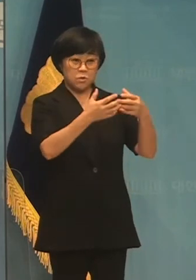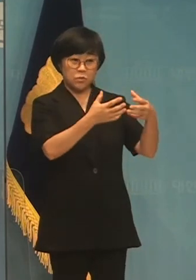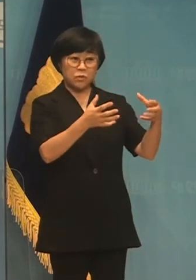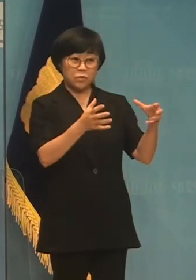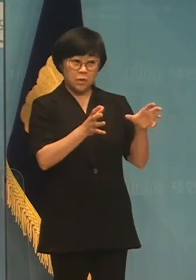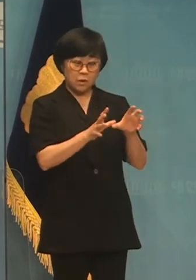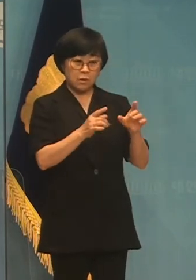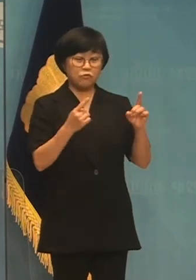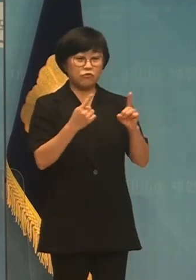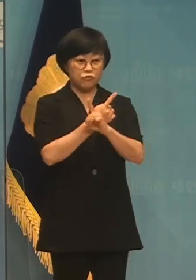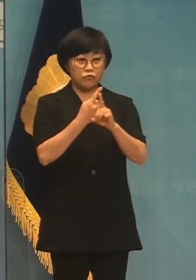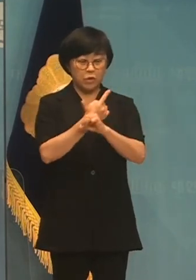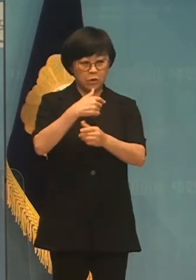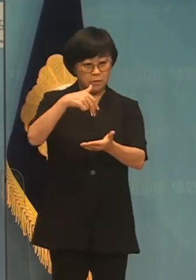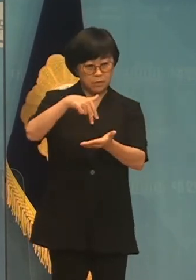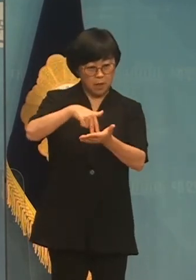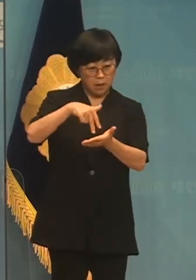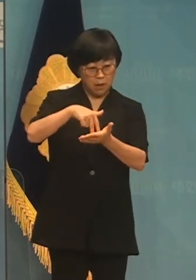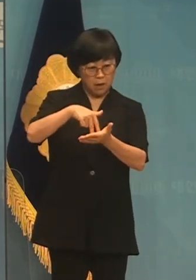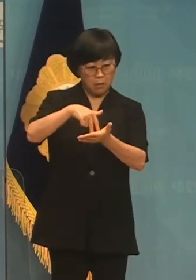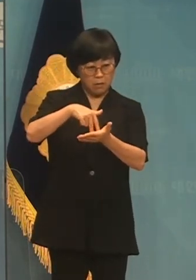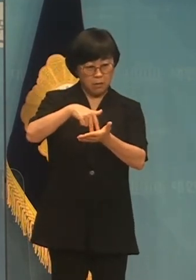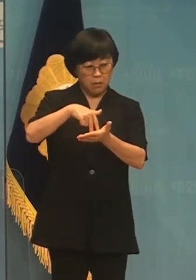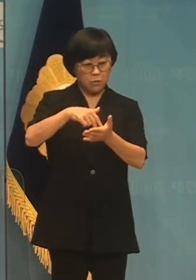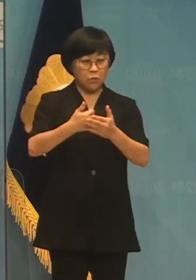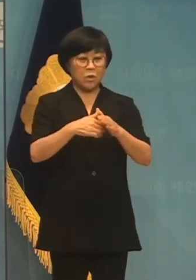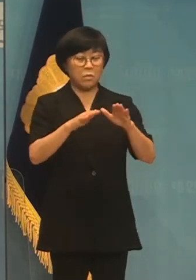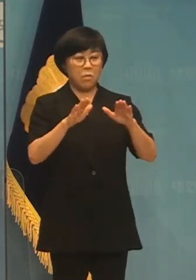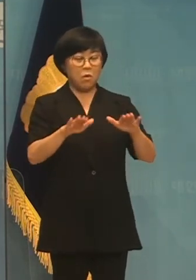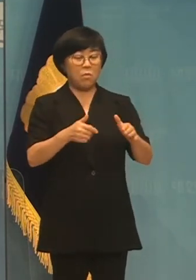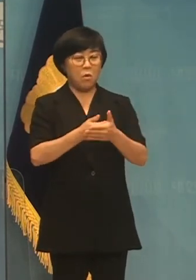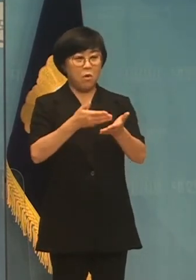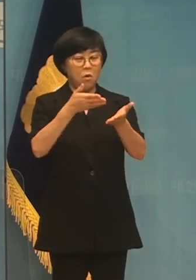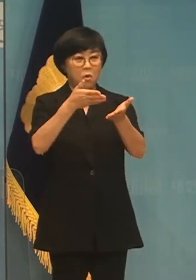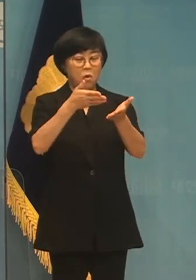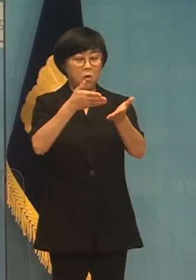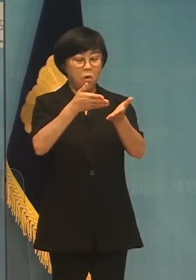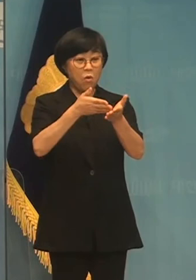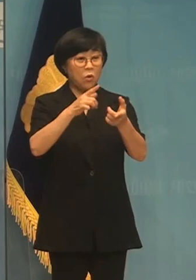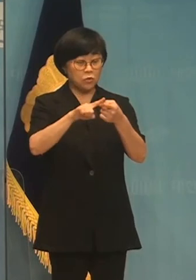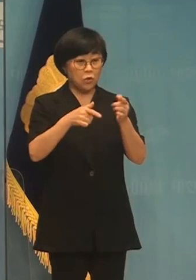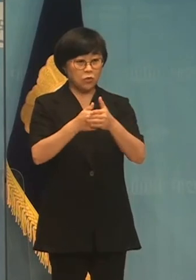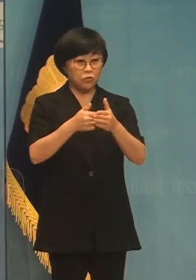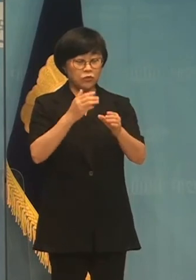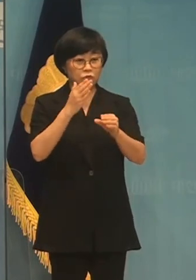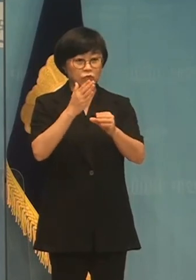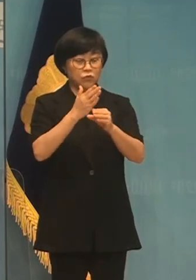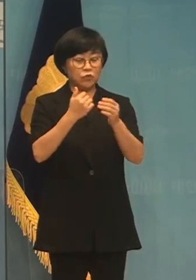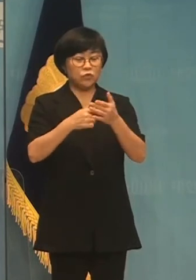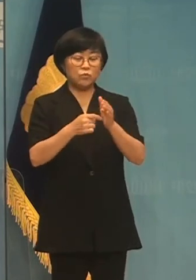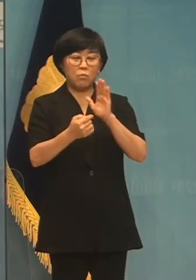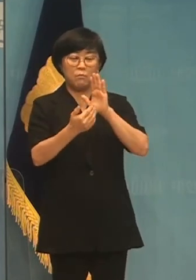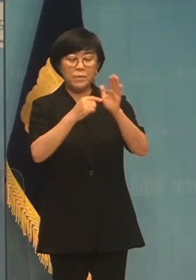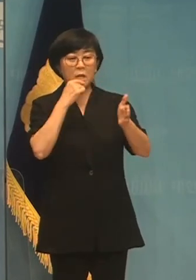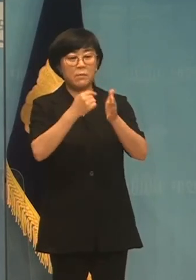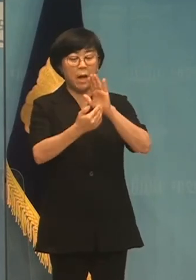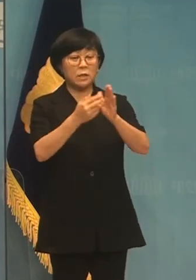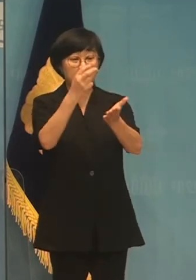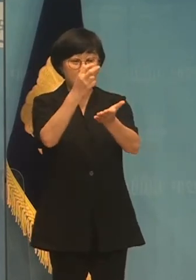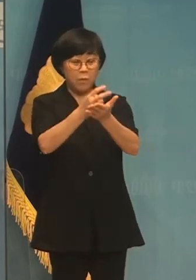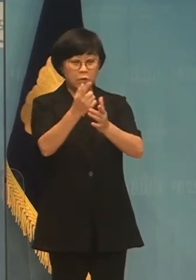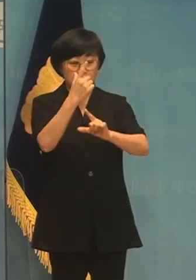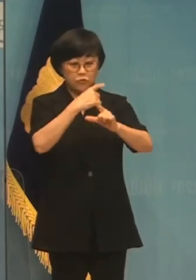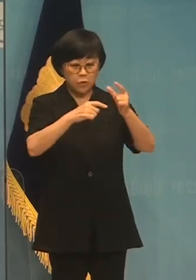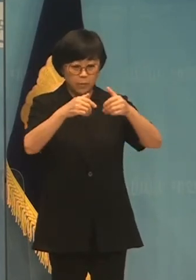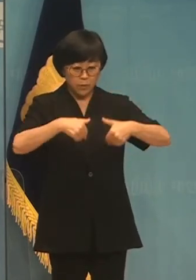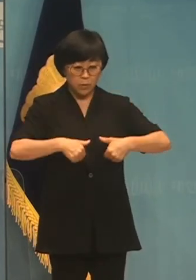민주당의 수정 입장에도 불구하고 이번 언론중재법에 더 추가되고 수정되어야 할 내용들이 있습니다.